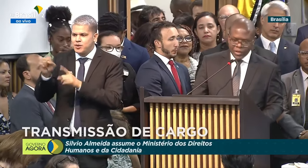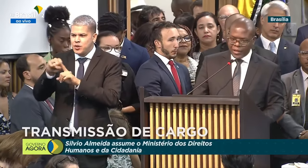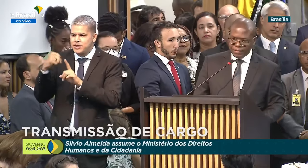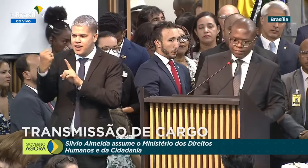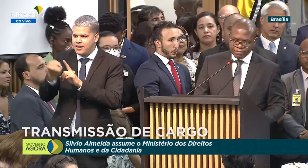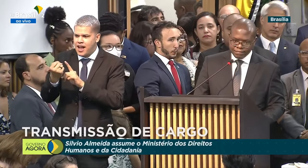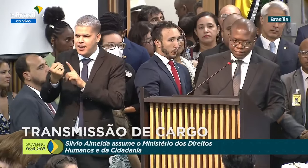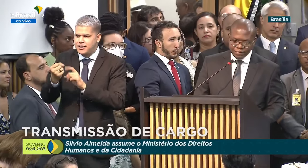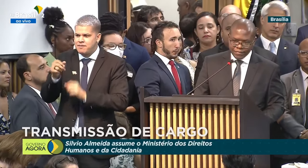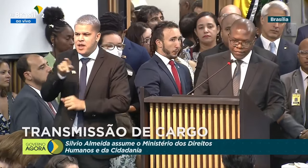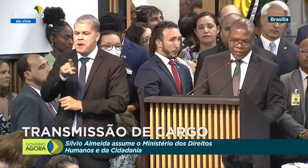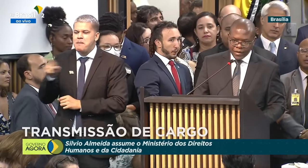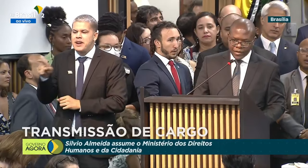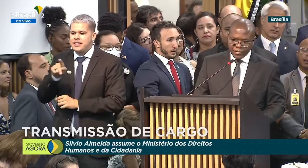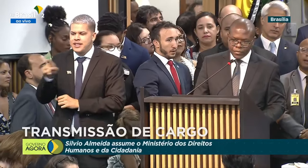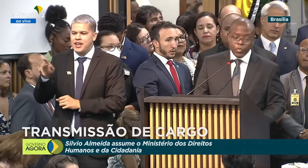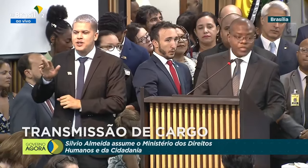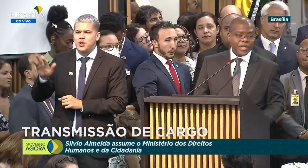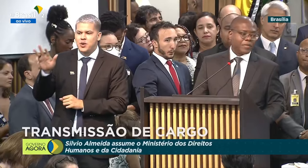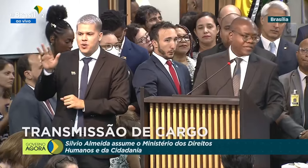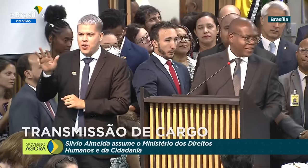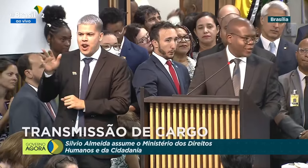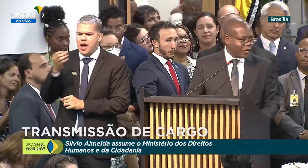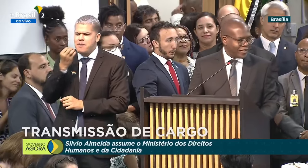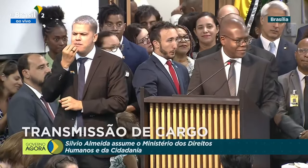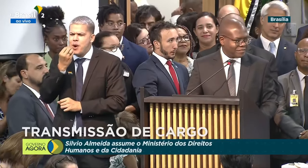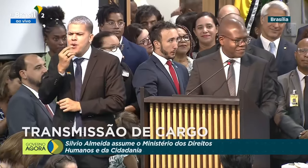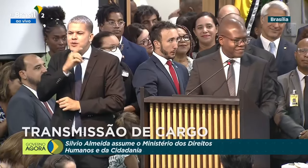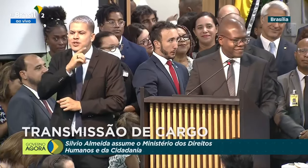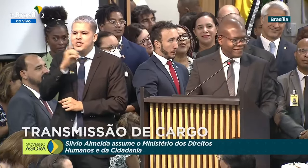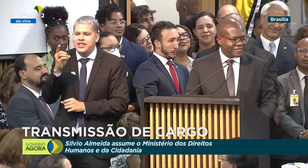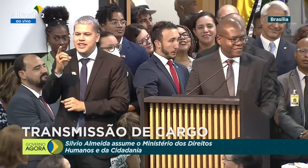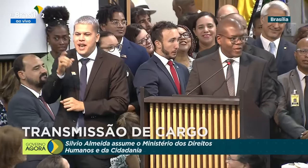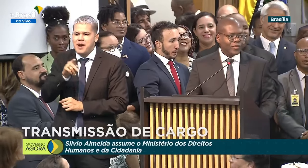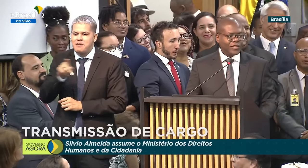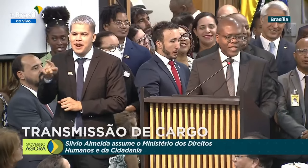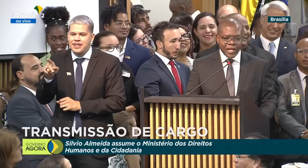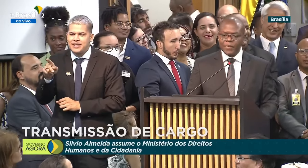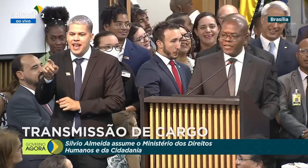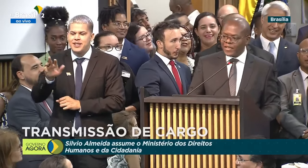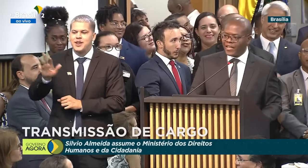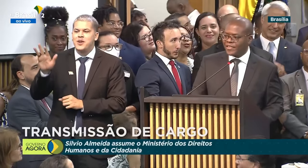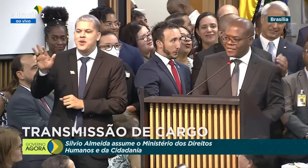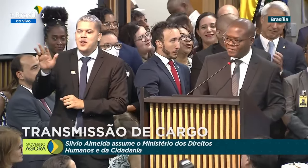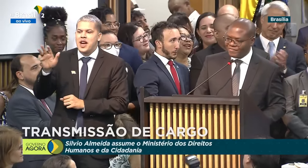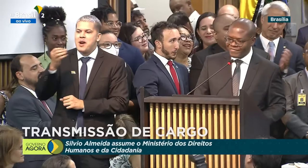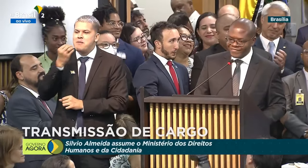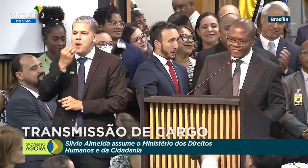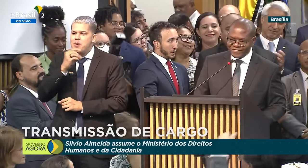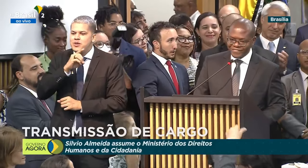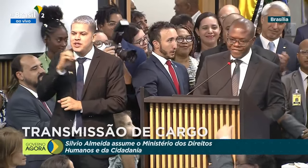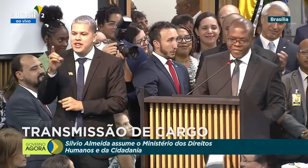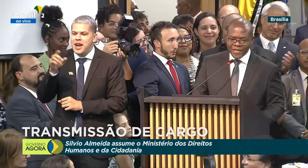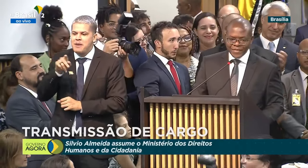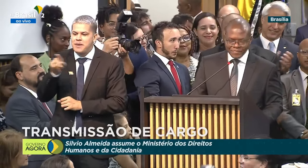Lula Bom dia presidente Lula Bom dia presidente